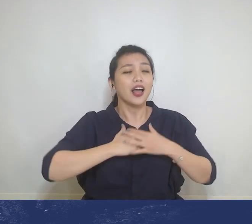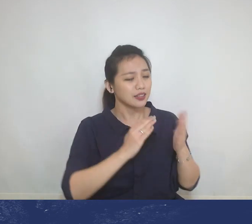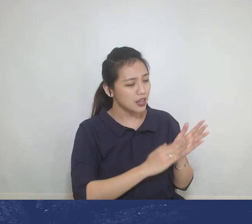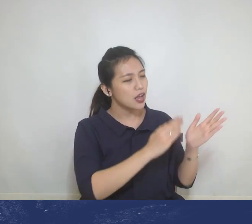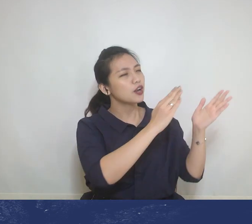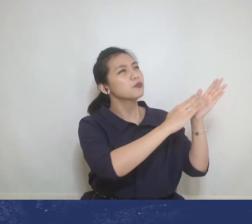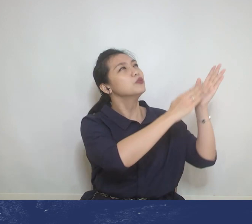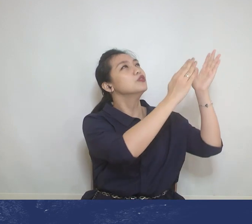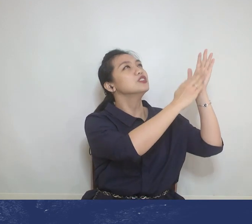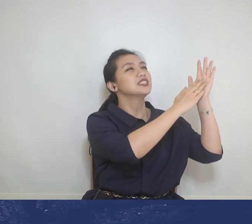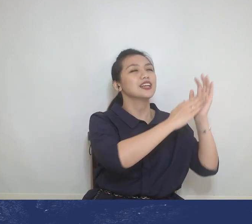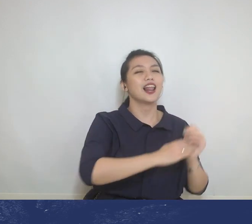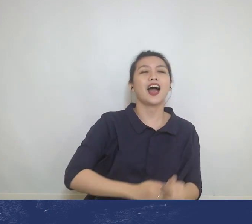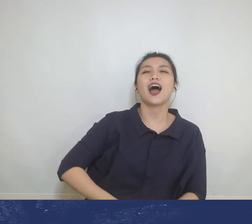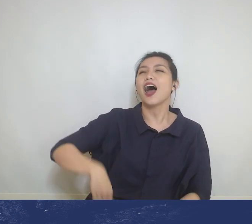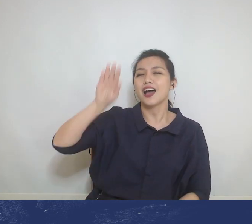penyelamatku,